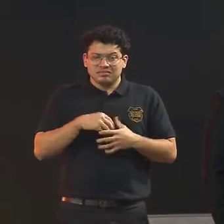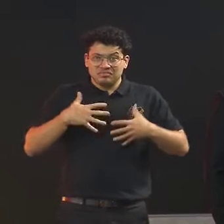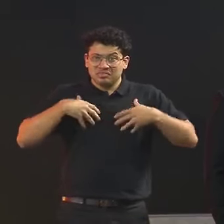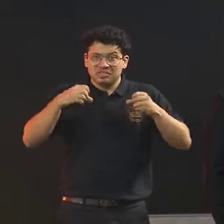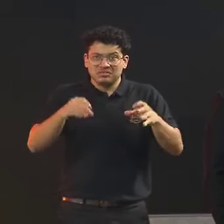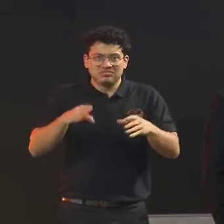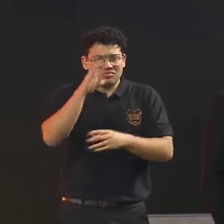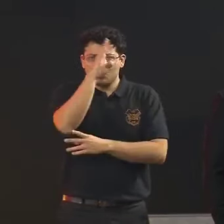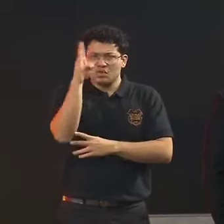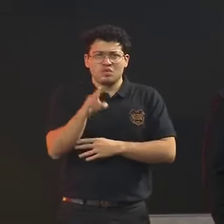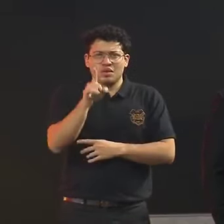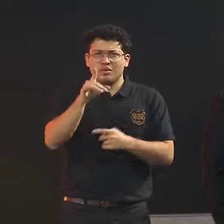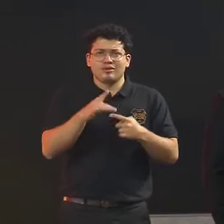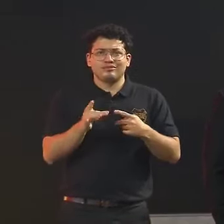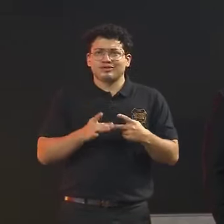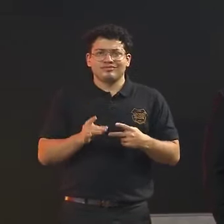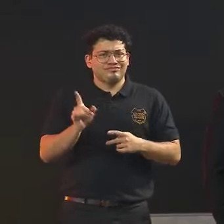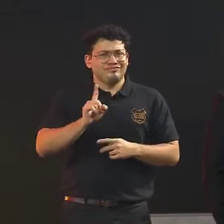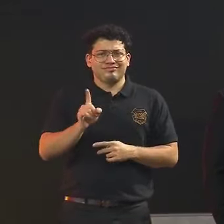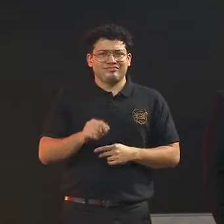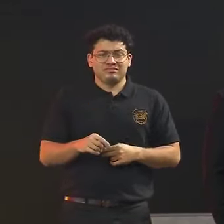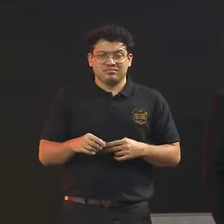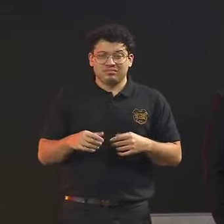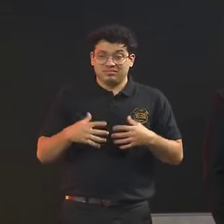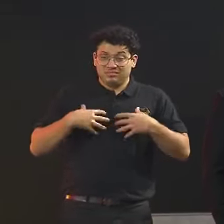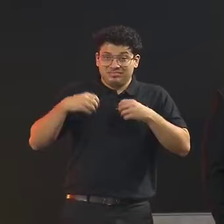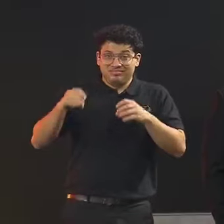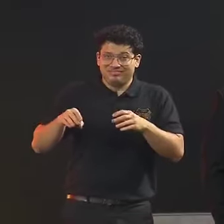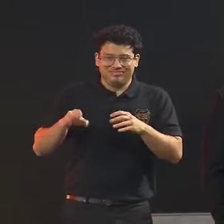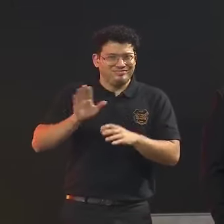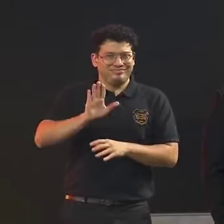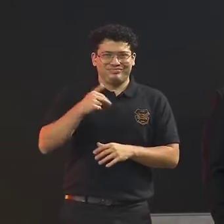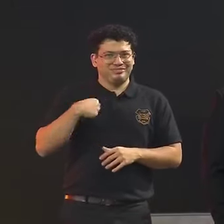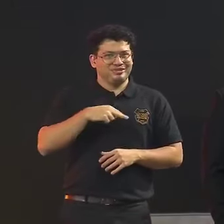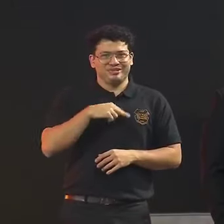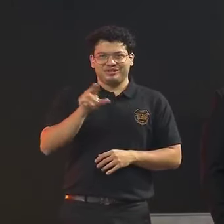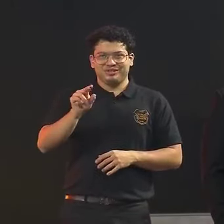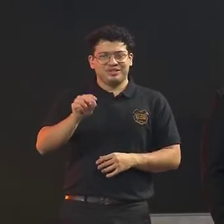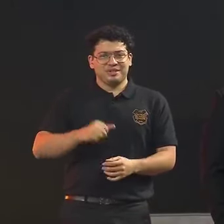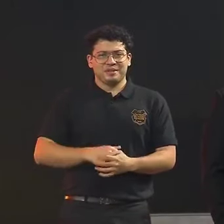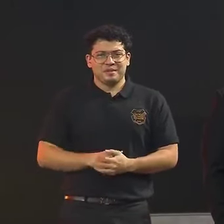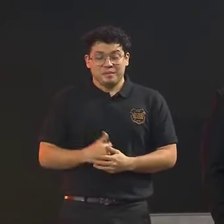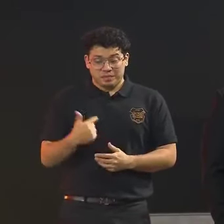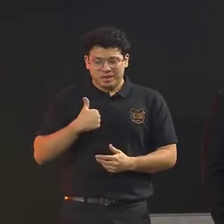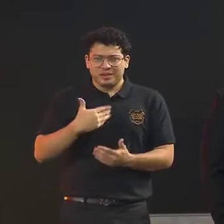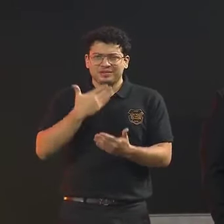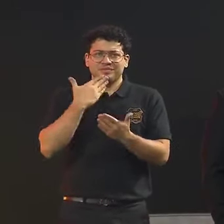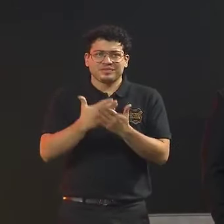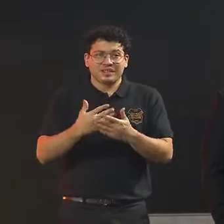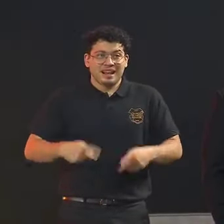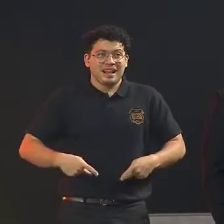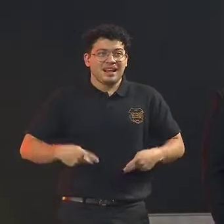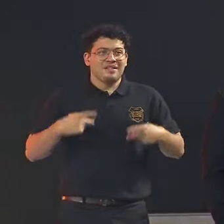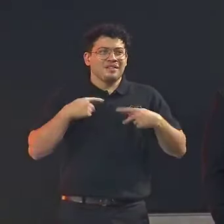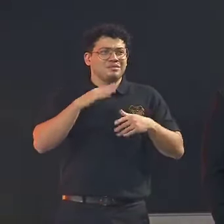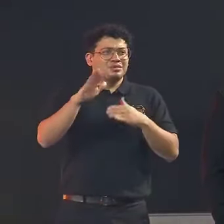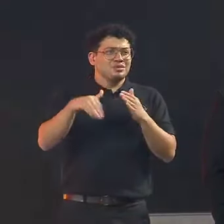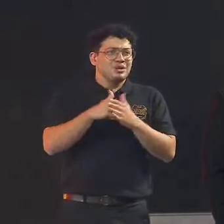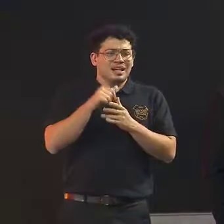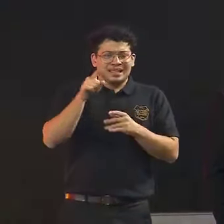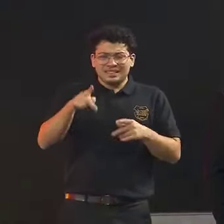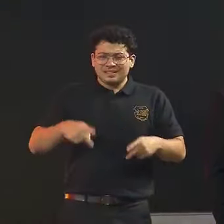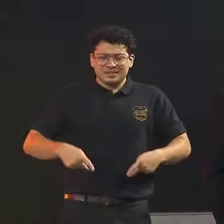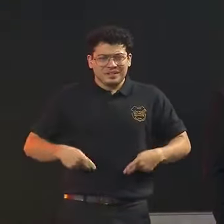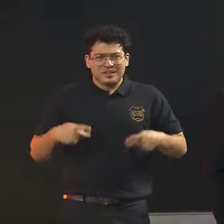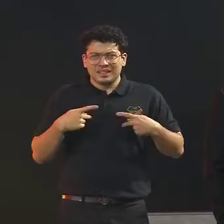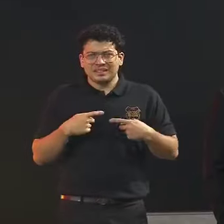va a ser una opción. Abandonarnos es lo nuestro. Hoy agradezco a la vida todas esas vivencias que